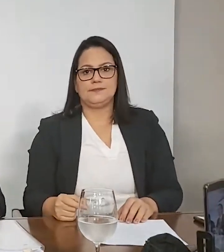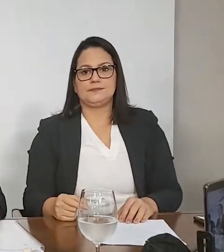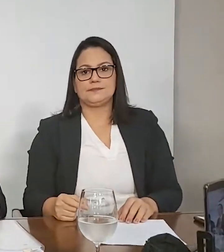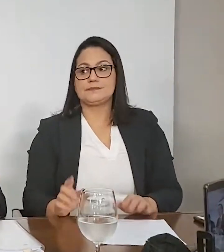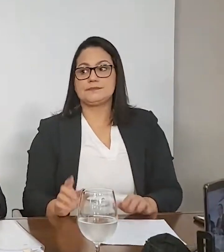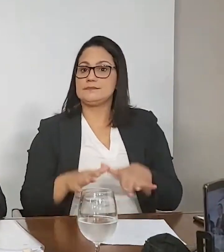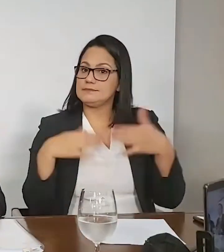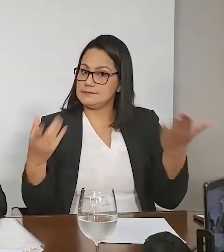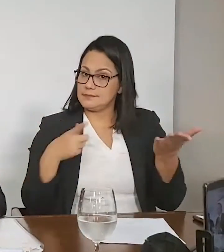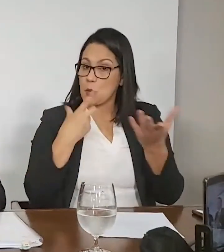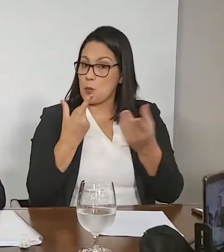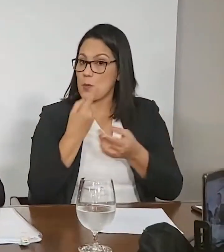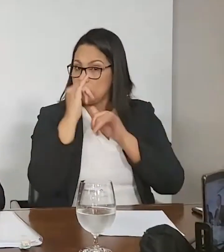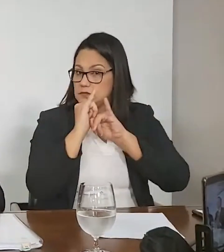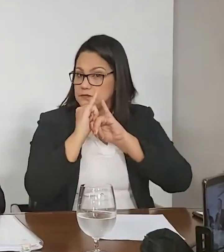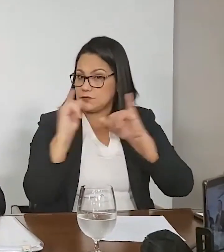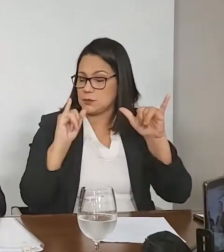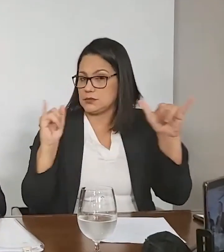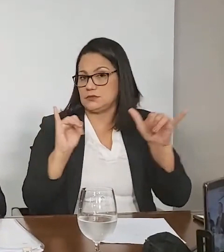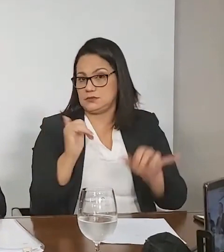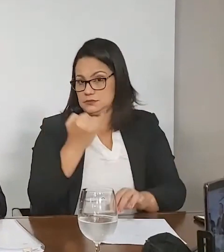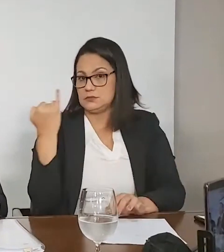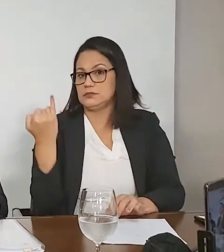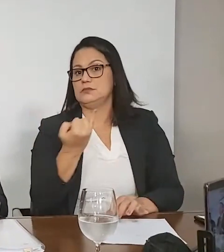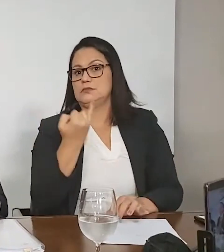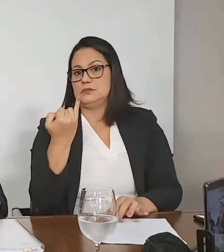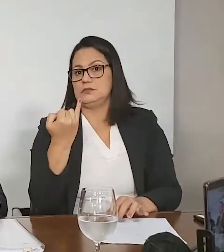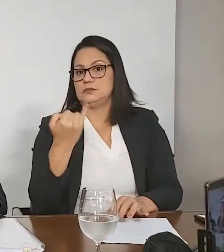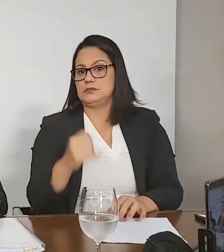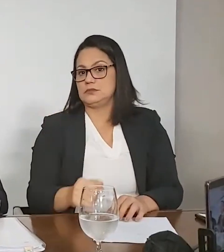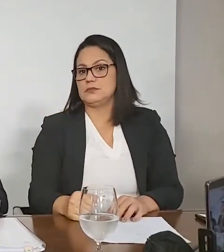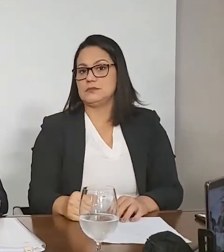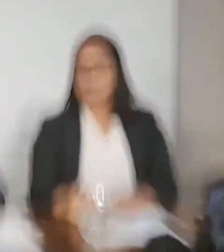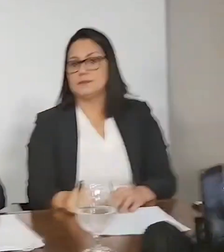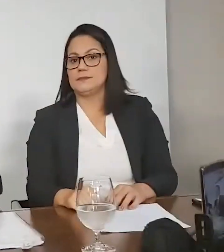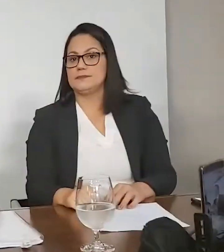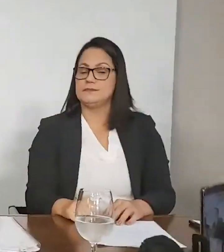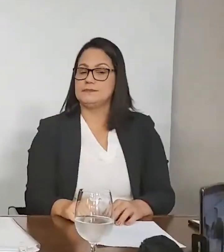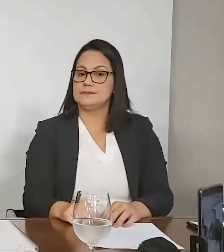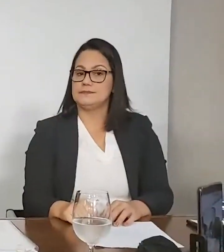um dado também muito importante, tá? Se nós